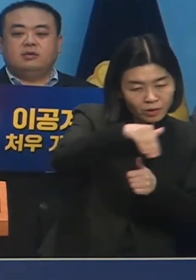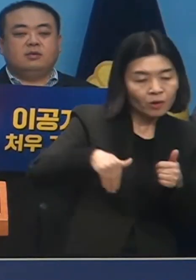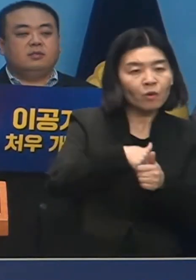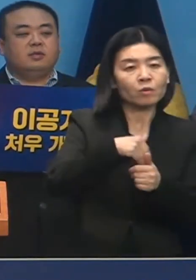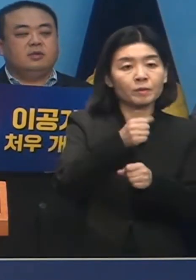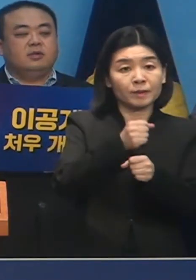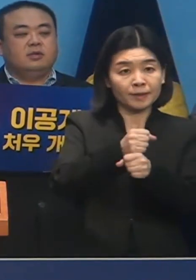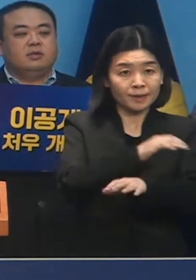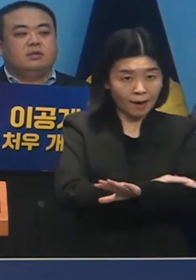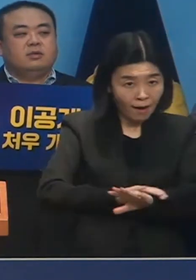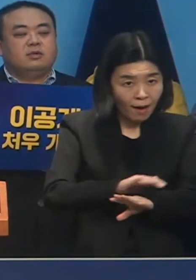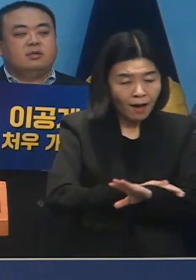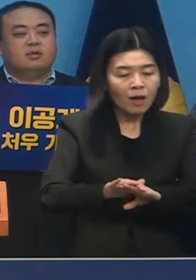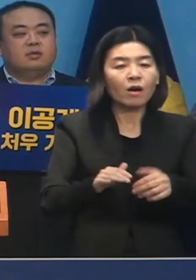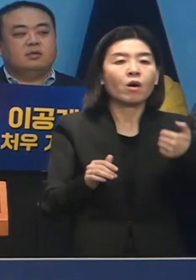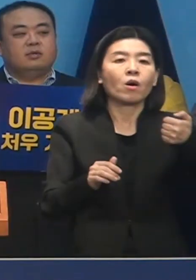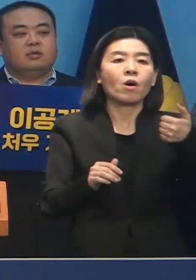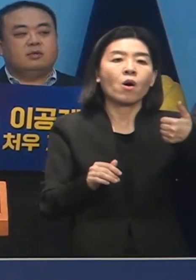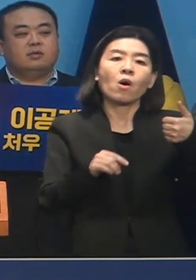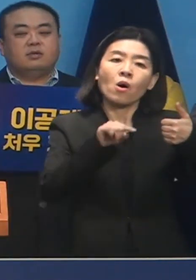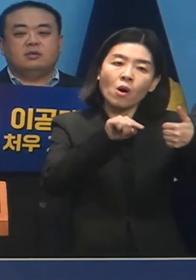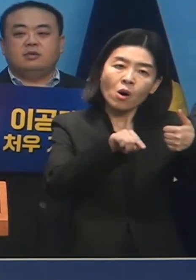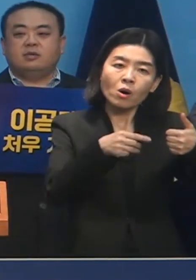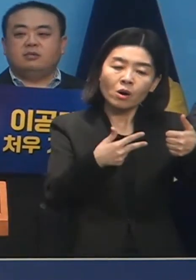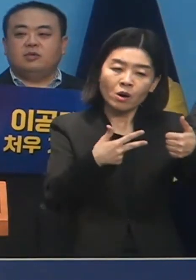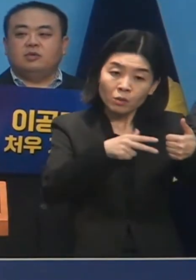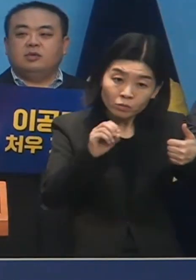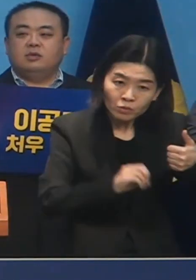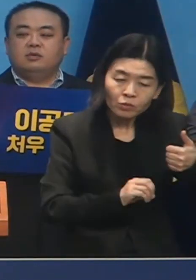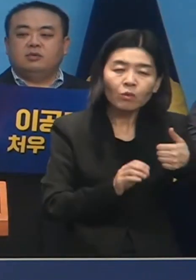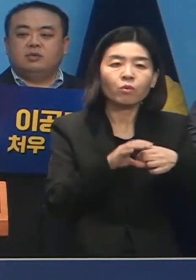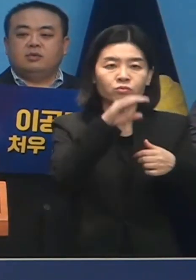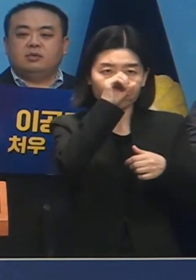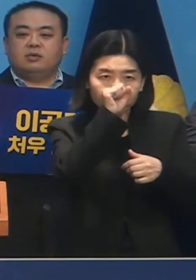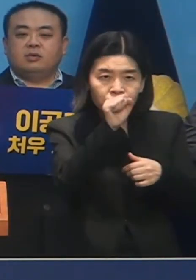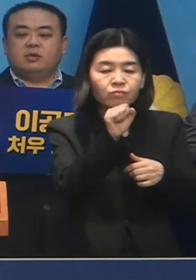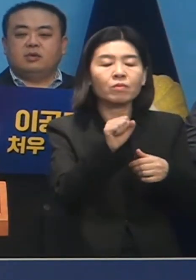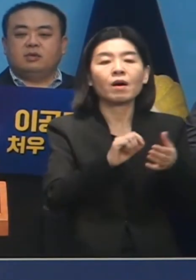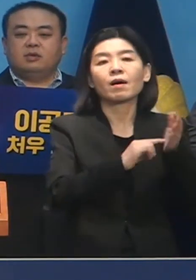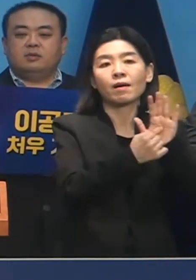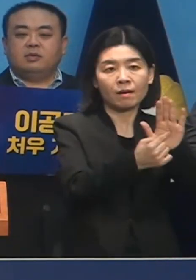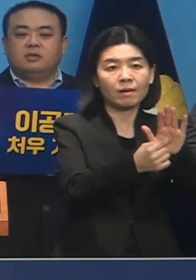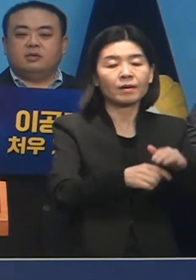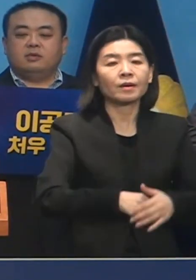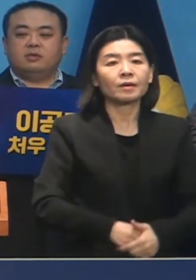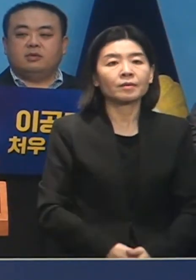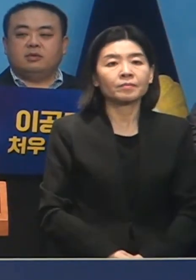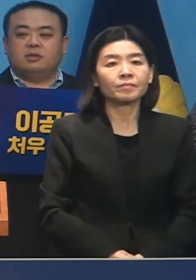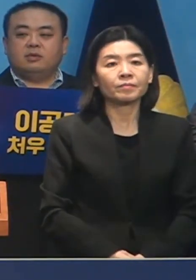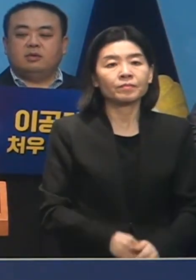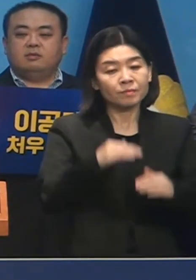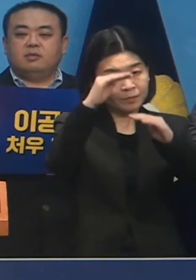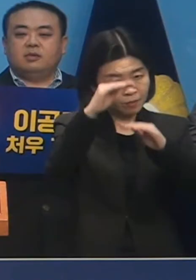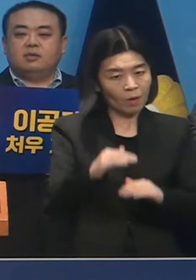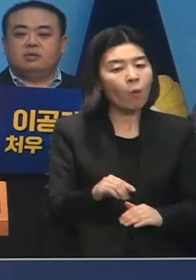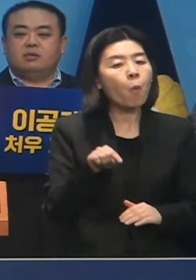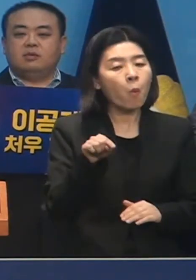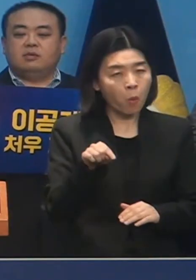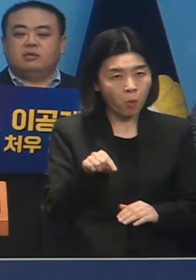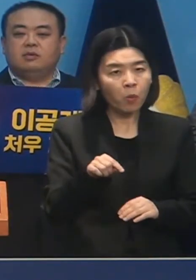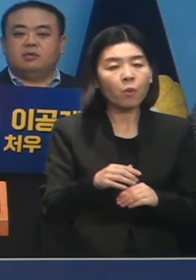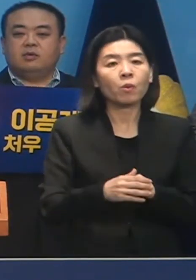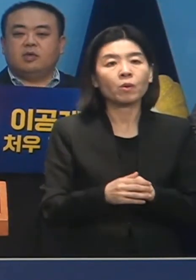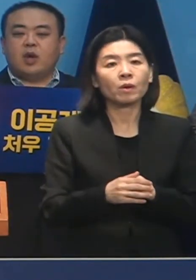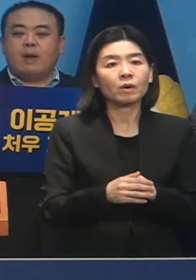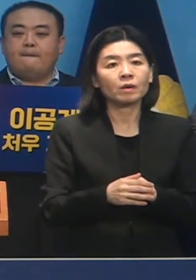조성이 55.7%의 지지자들이 선호한다고 밝혀주셨습니다. 이 결과를 토대해서